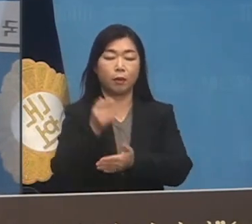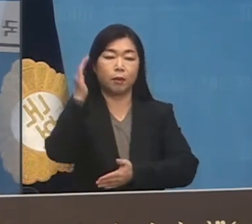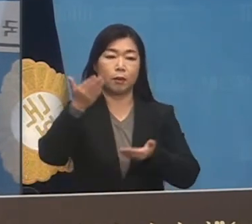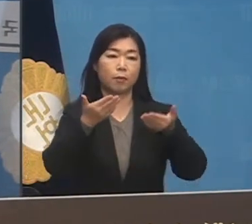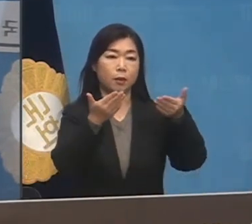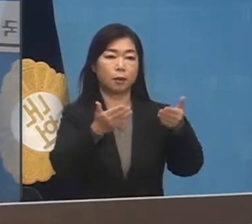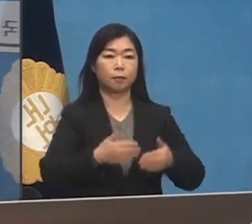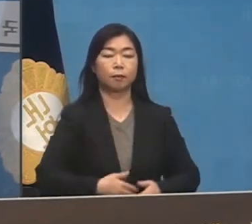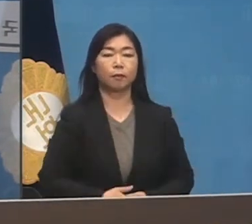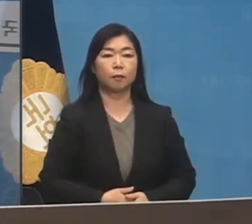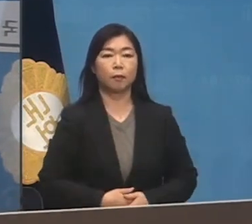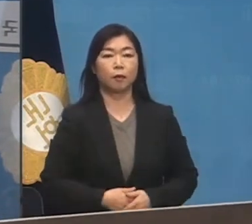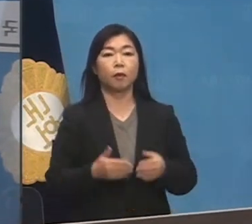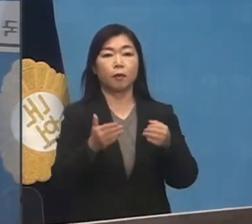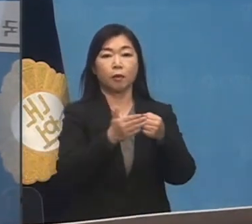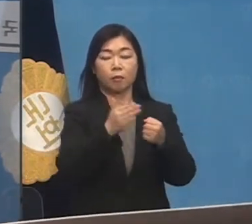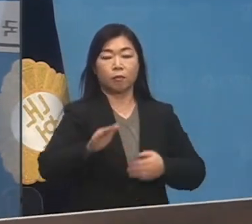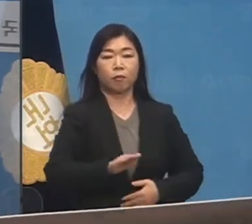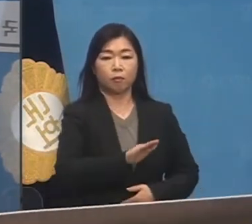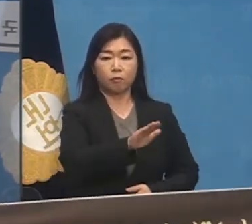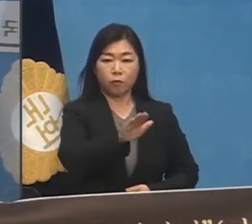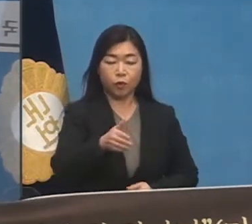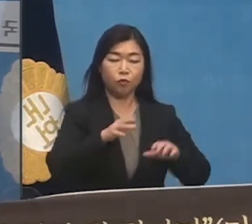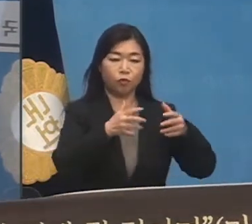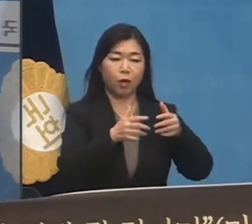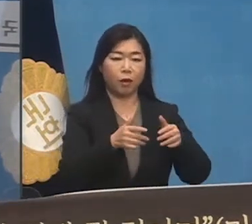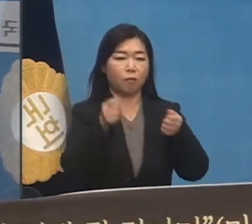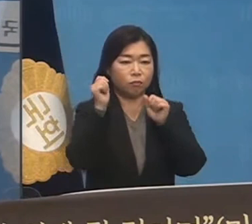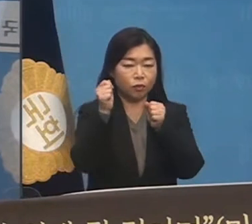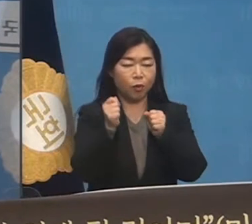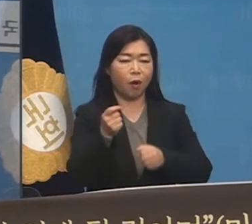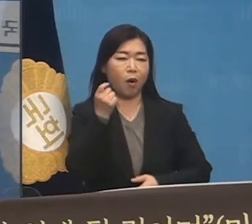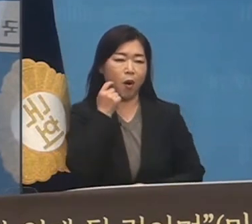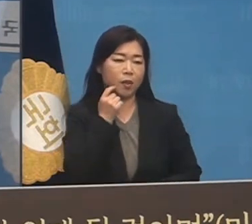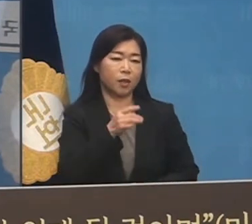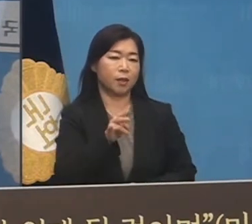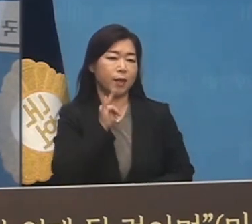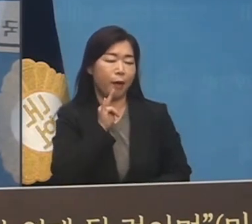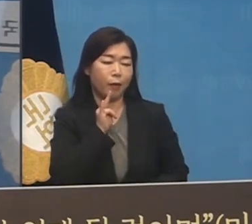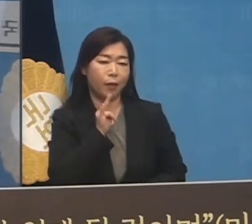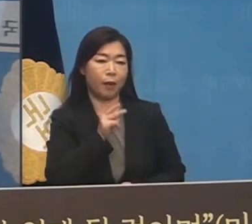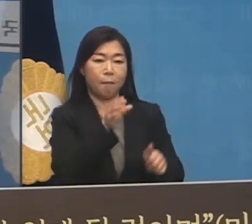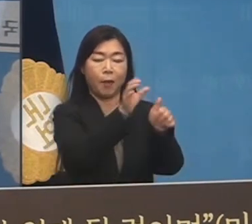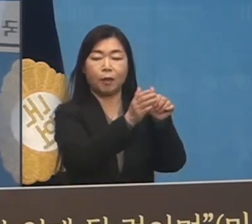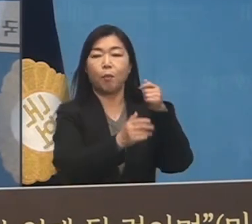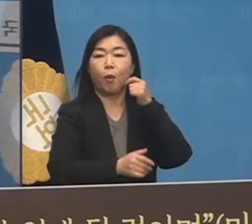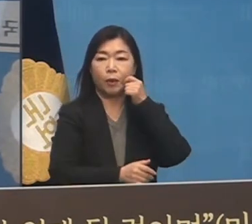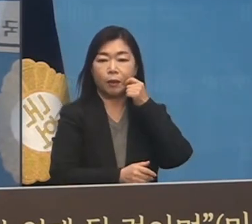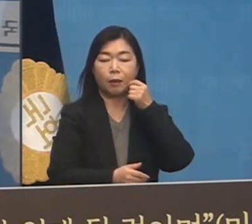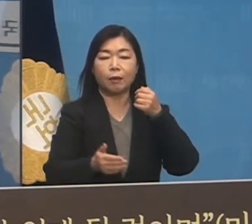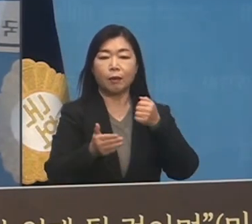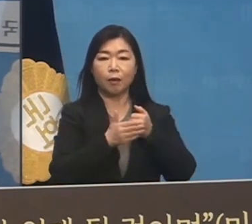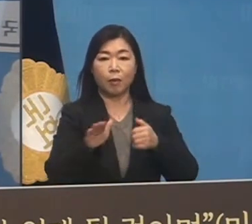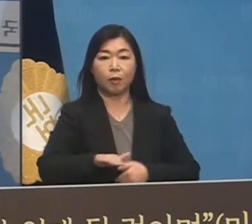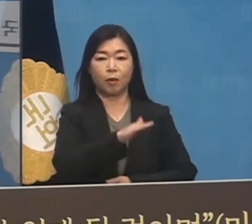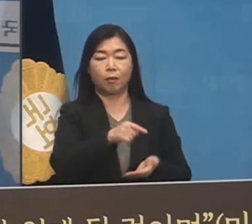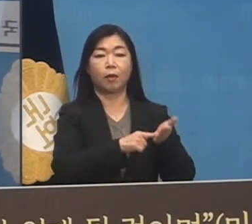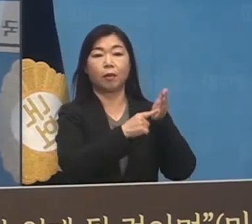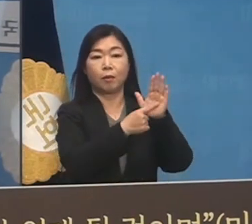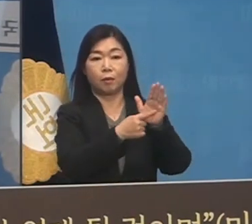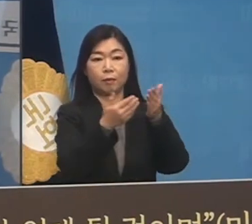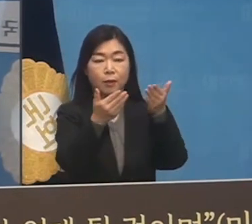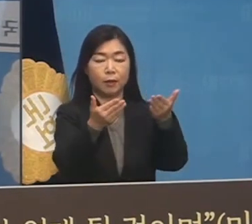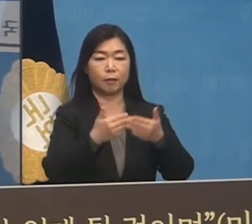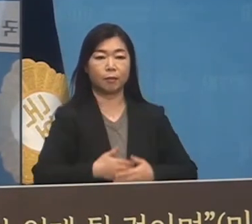것입니다. 예, 우리는 국가를 무속과 거짓 예언에 맡길 수 없다는 외침을 여기에 전하고자